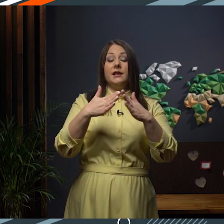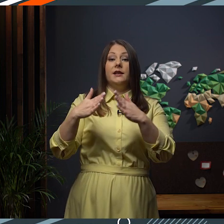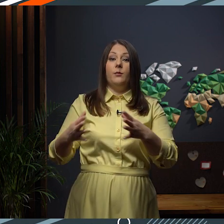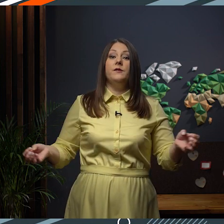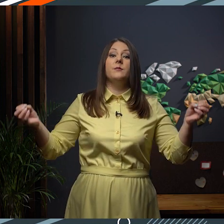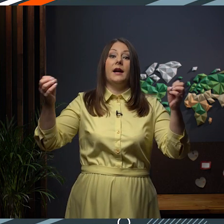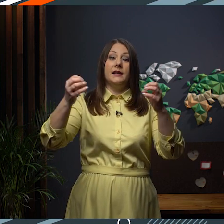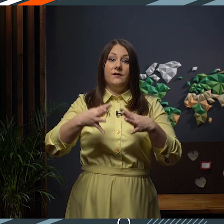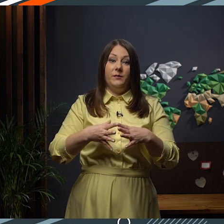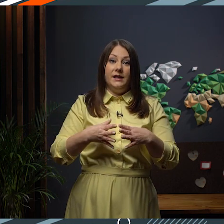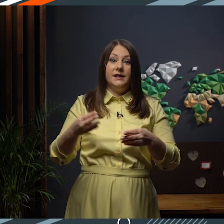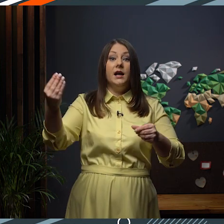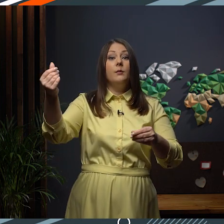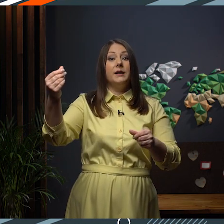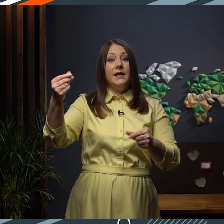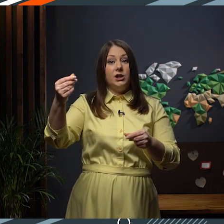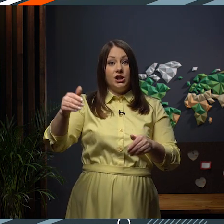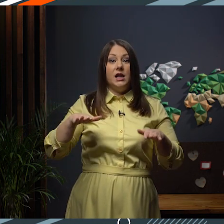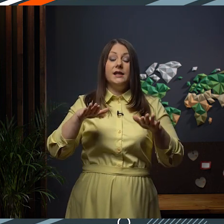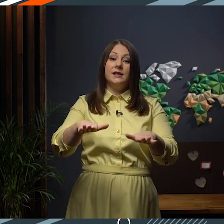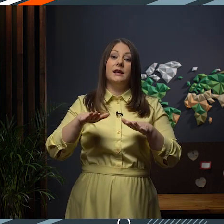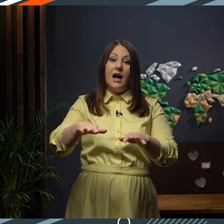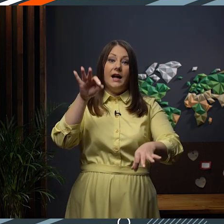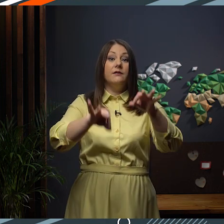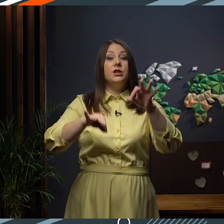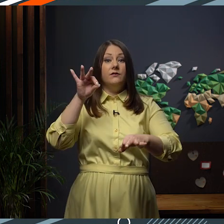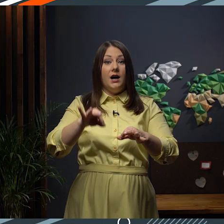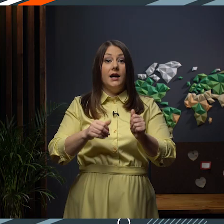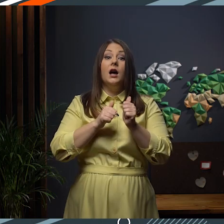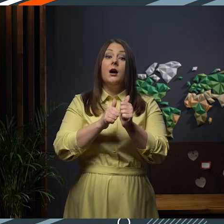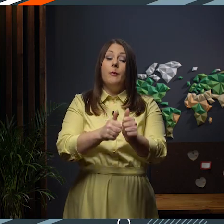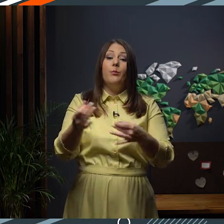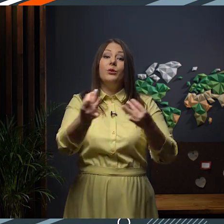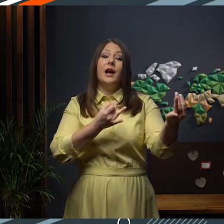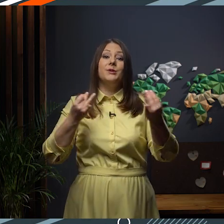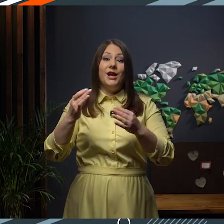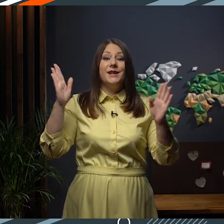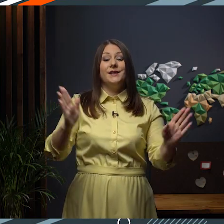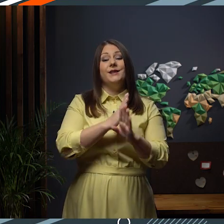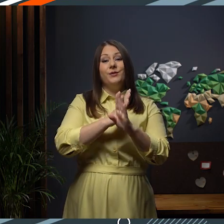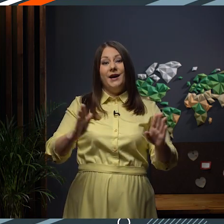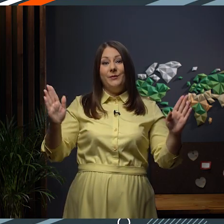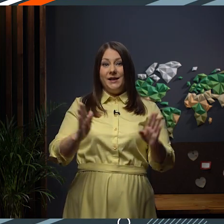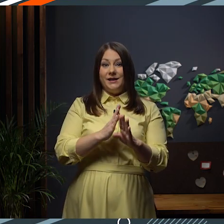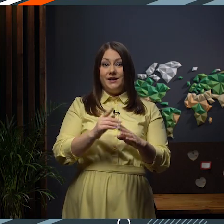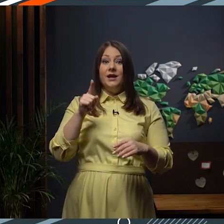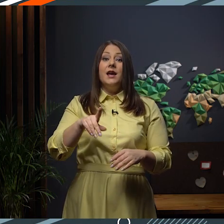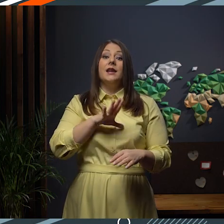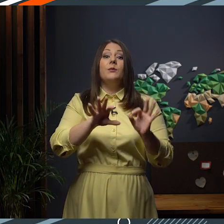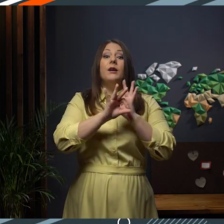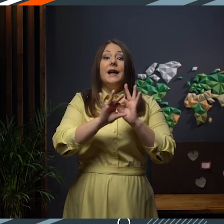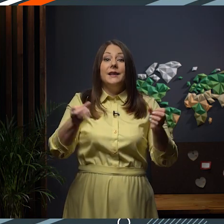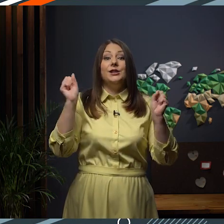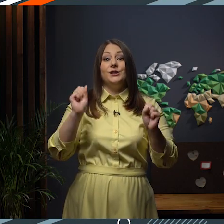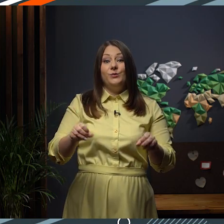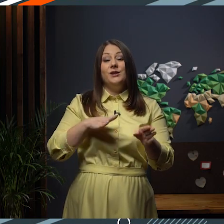с нескольких домов собирались вместе, пряли шерсть, ткали, вышивали, попутно общаясь и напевая песни.